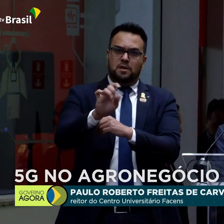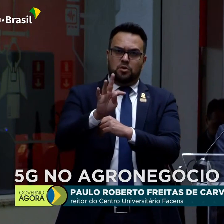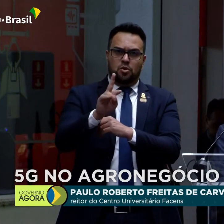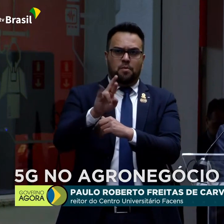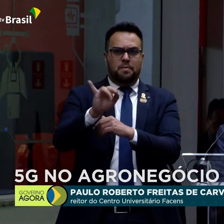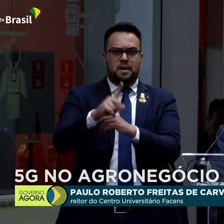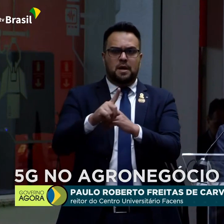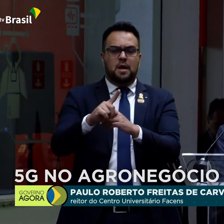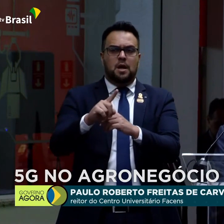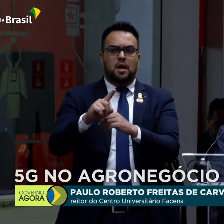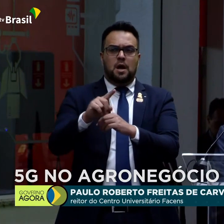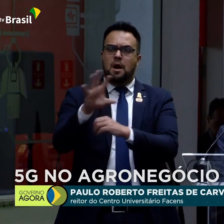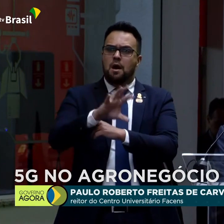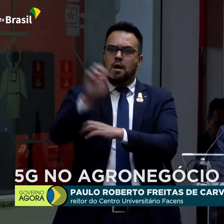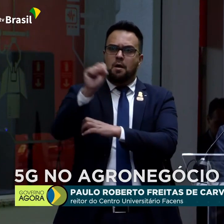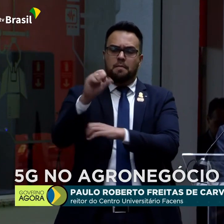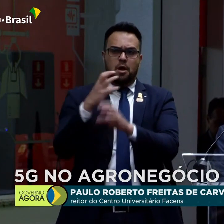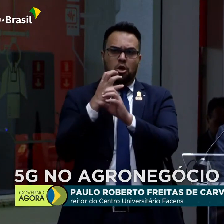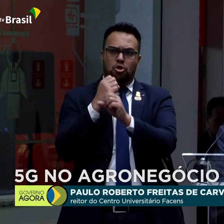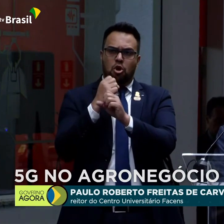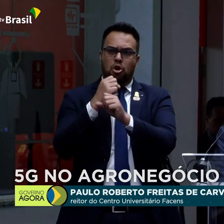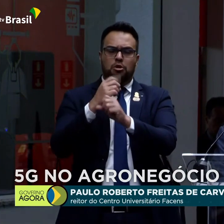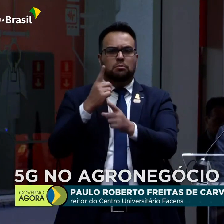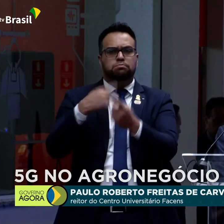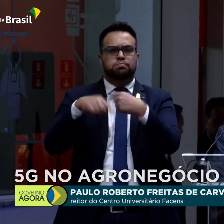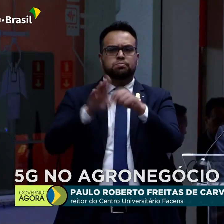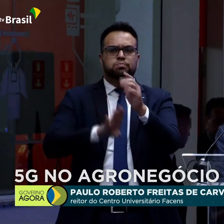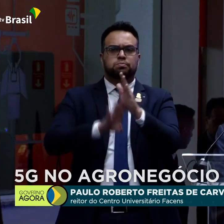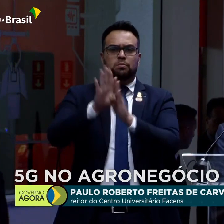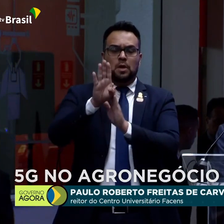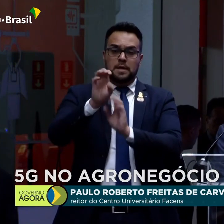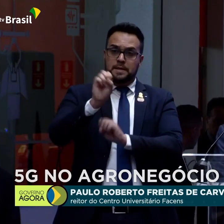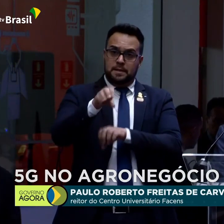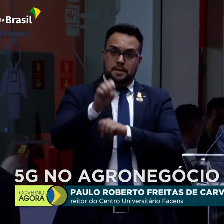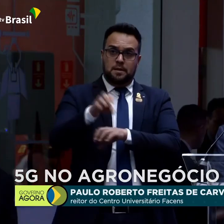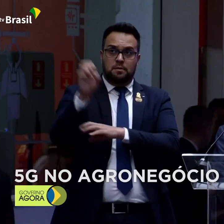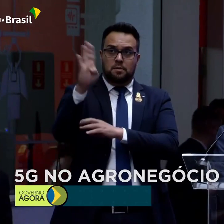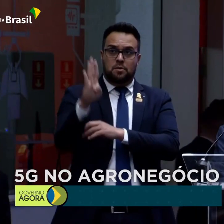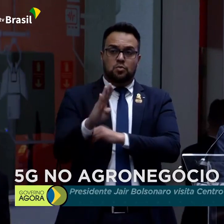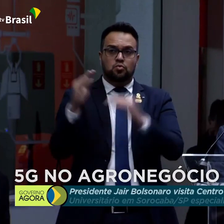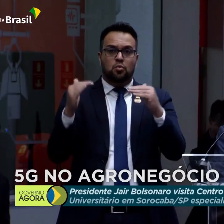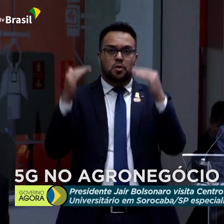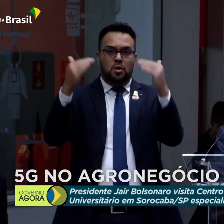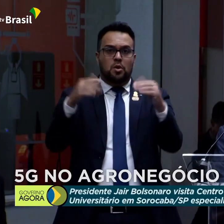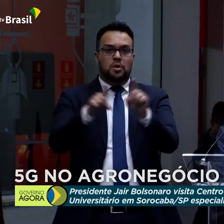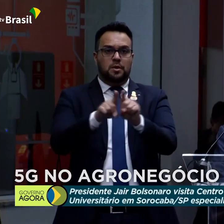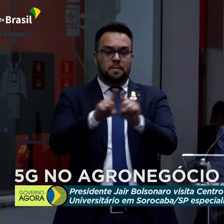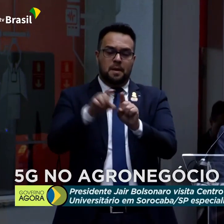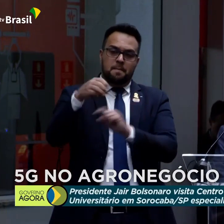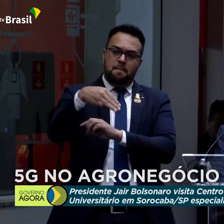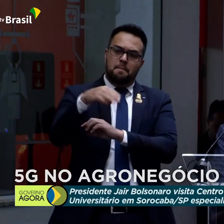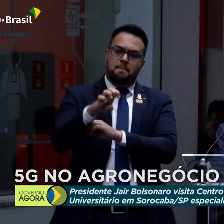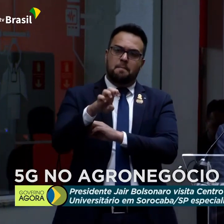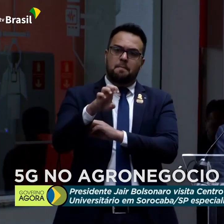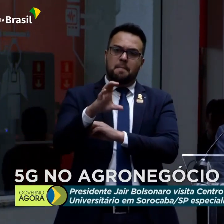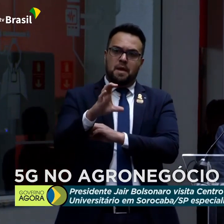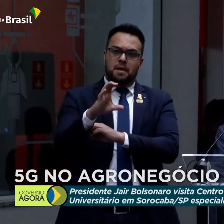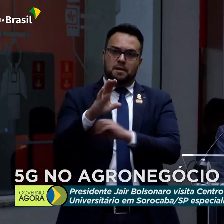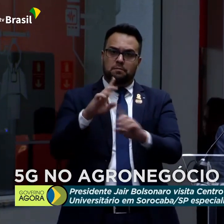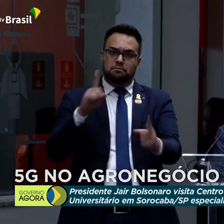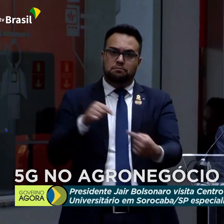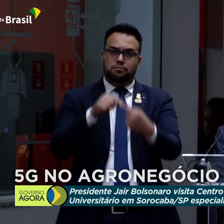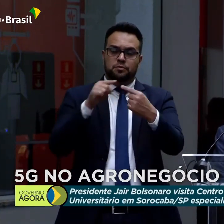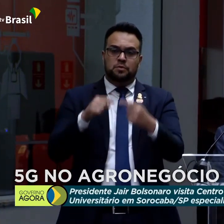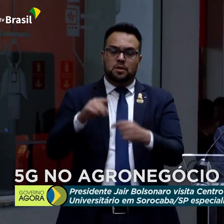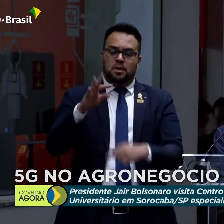posicionada entre as 2% melhores instituições de ensino superior do Brasil, segundo o conjunto de indicadores do MEC. A Facens